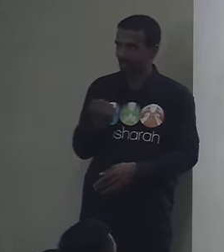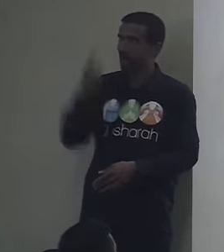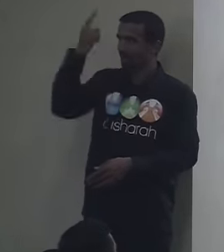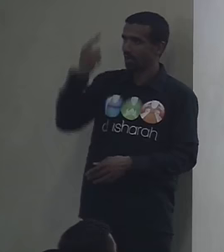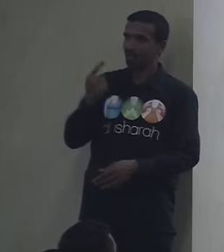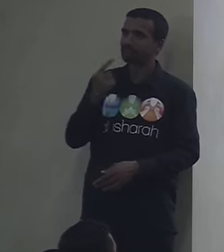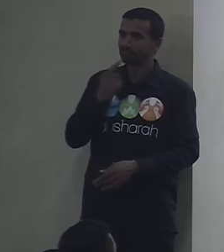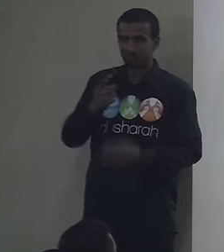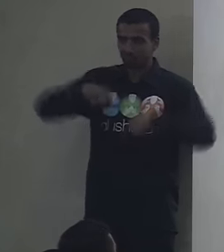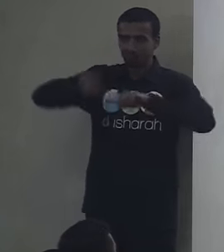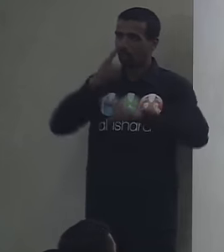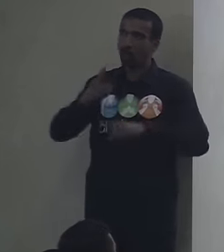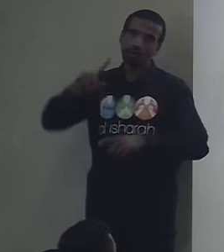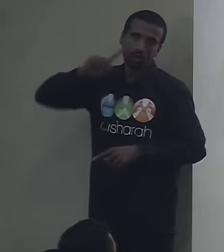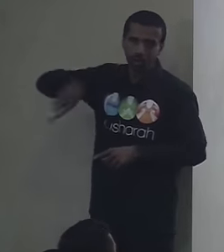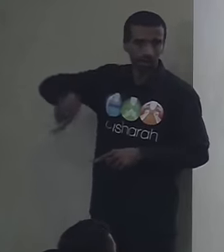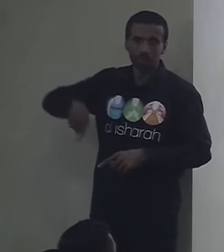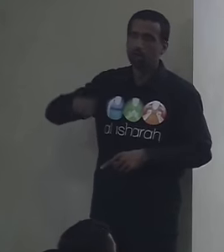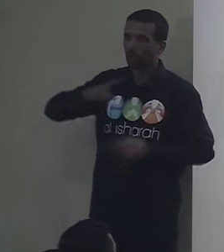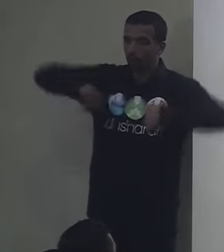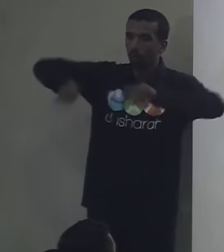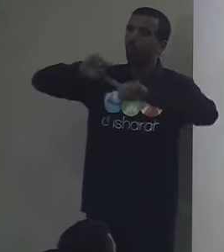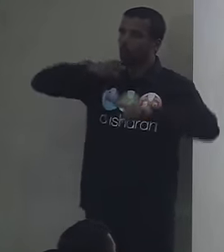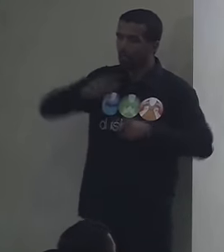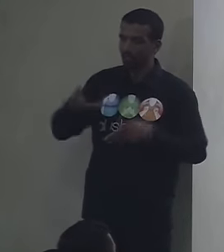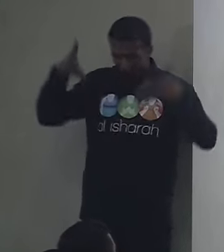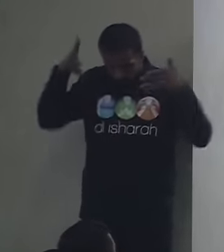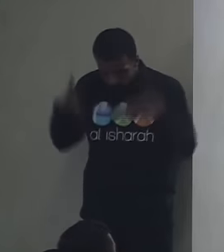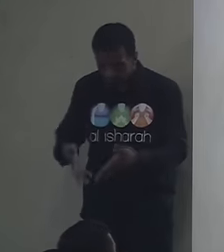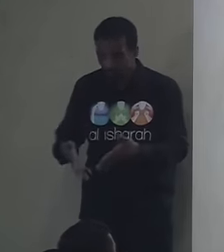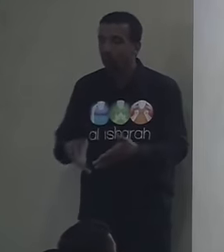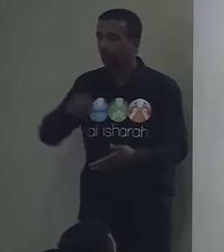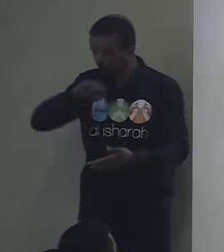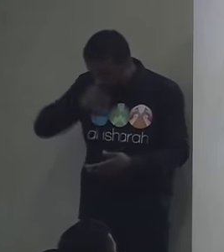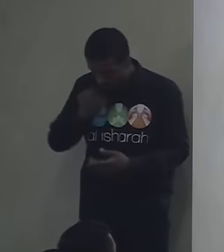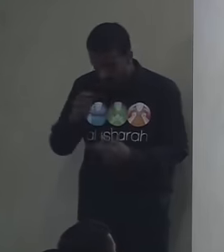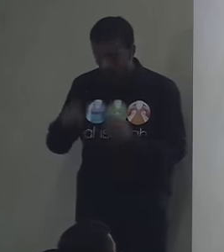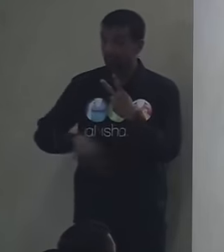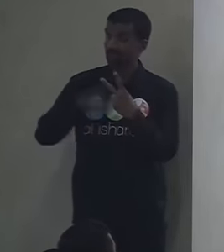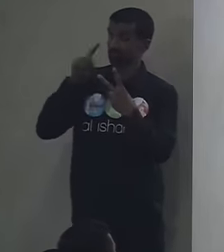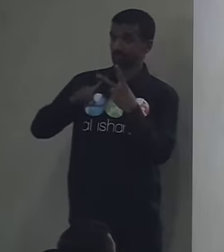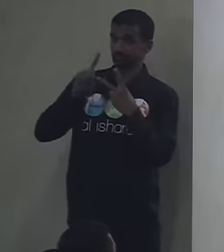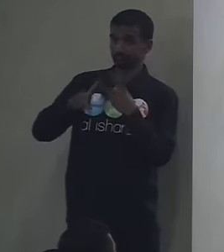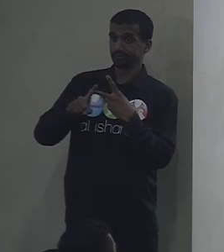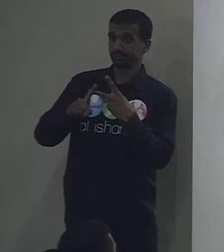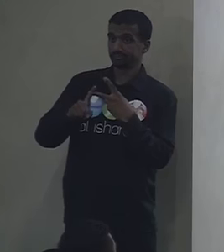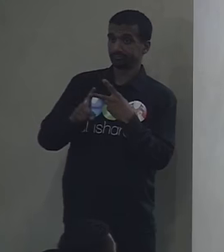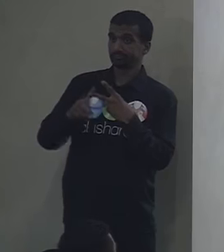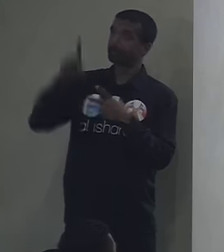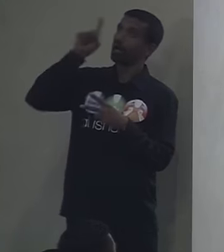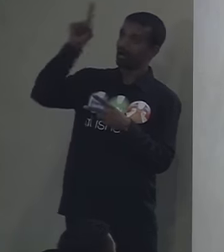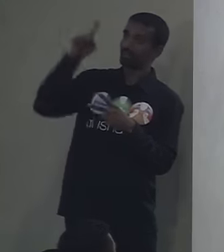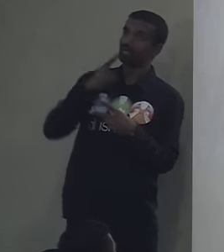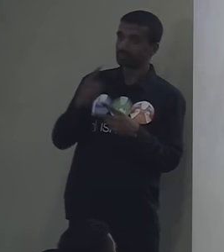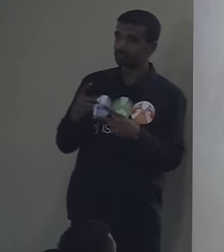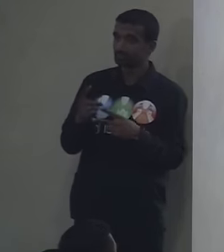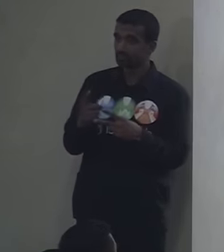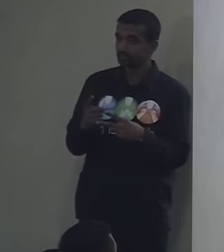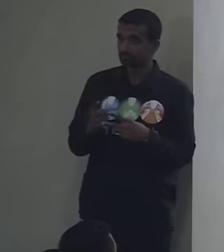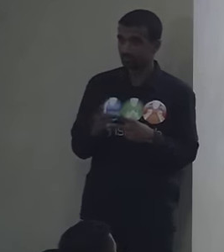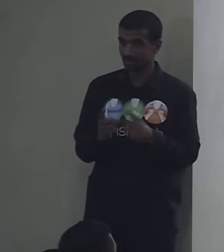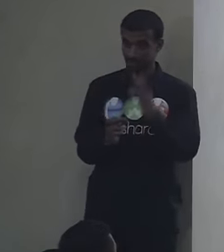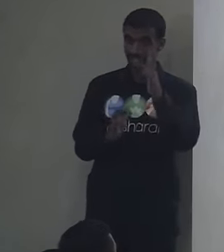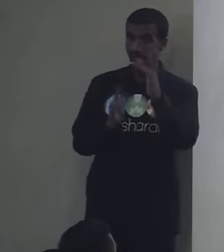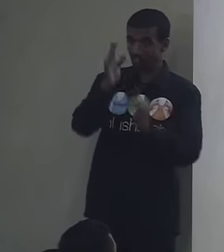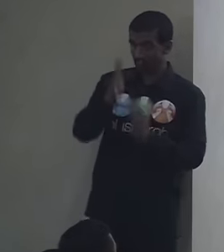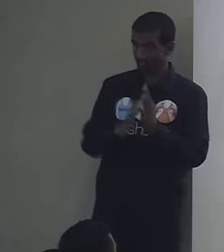then he says, ثُمَّ لَتَرَوُنَّهَا عَيْنَ الْيَقِينِ. Then, let me tell you again, you are going to be staring at it,